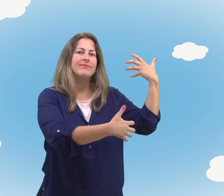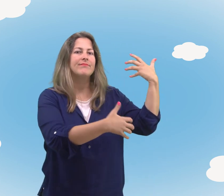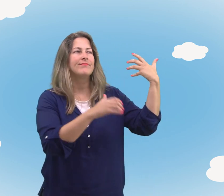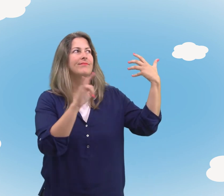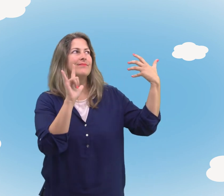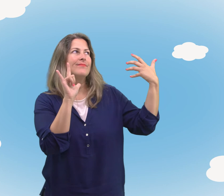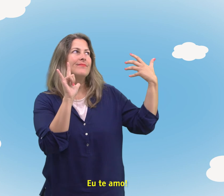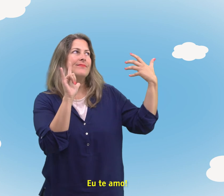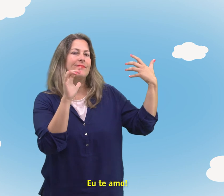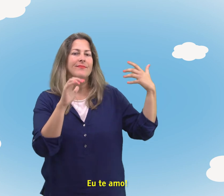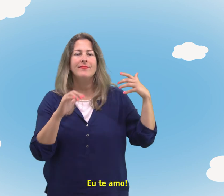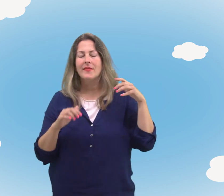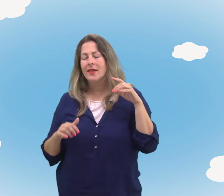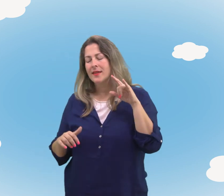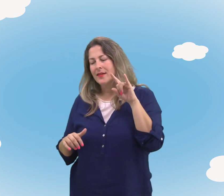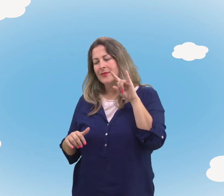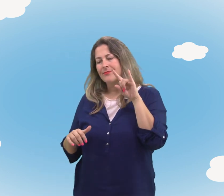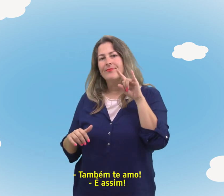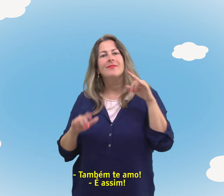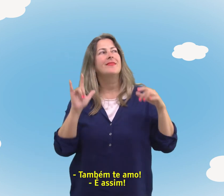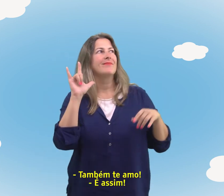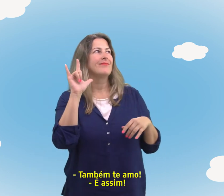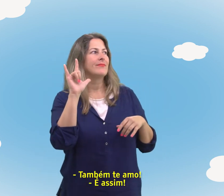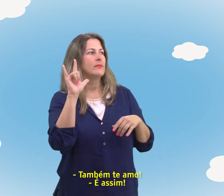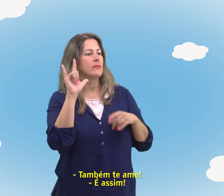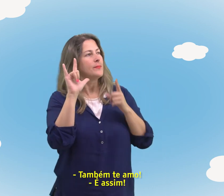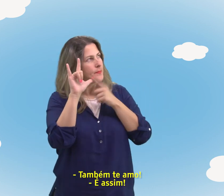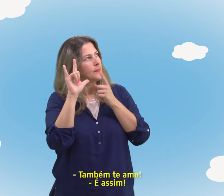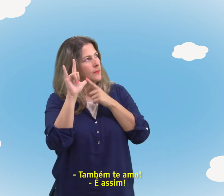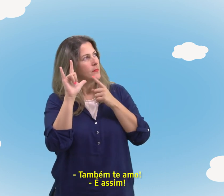te amo é assim